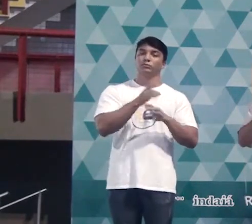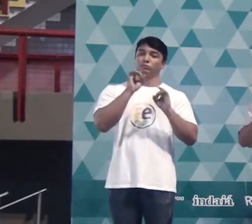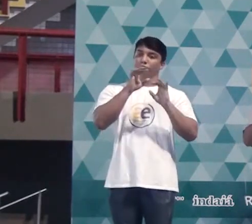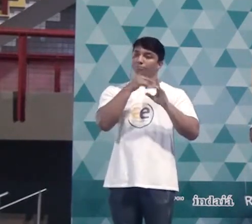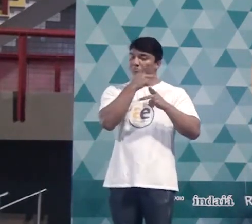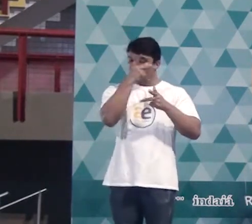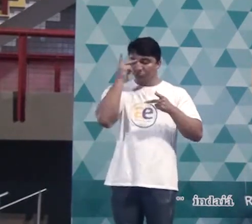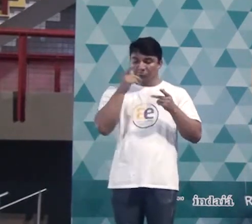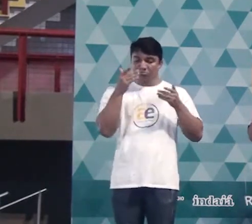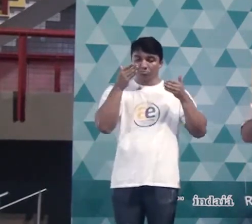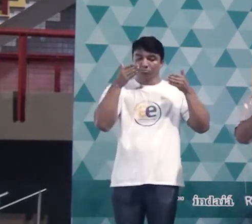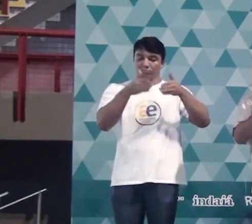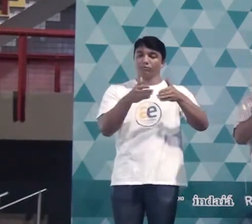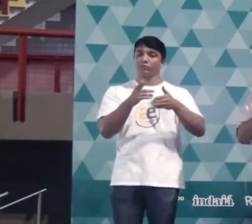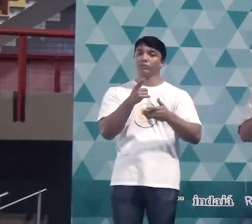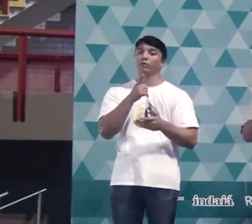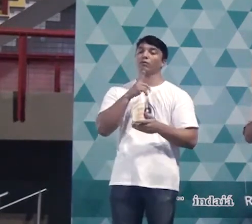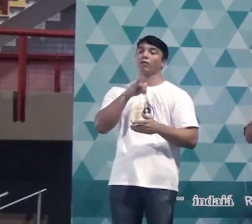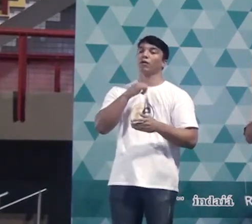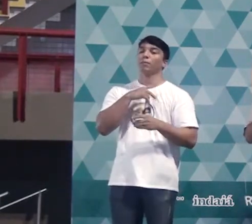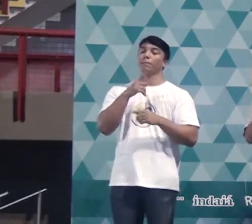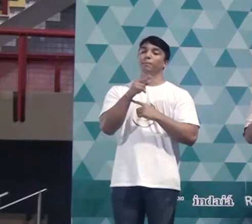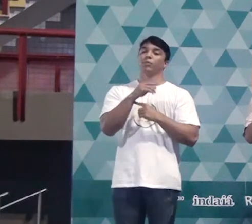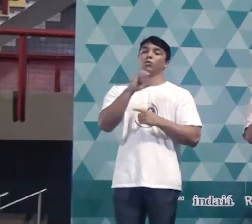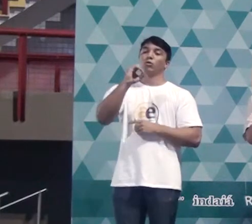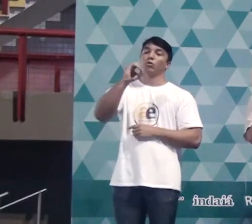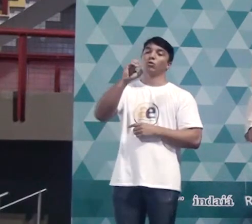especialista. Você vai procurar o